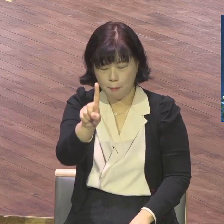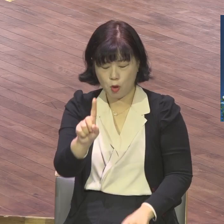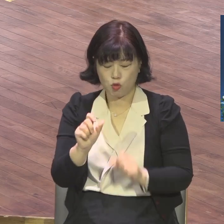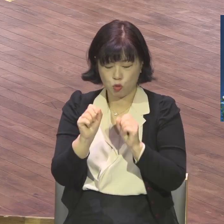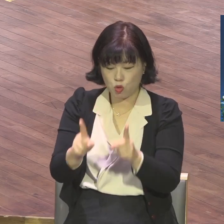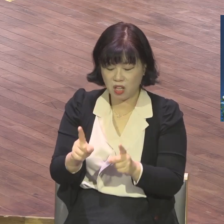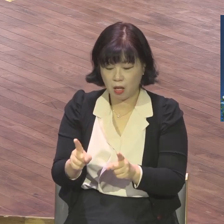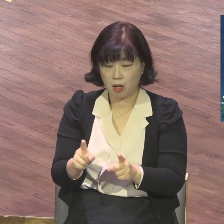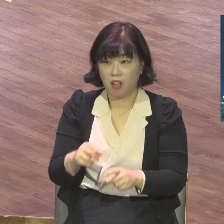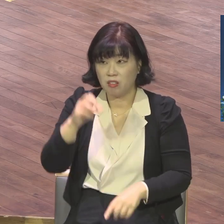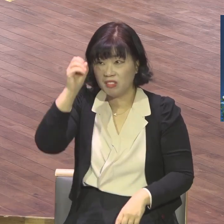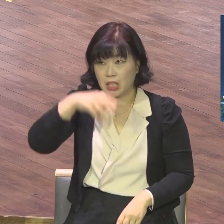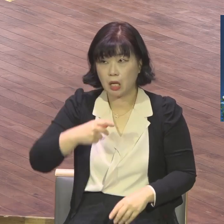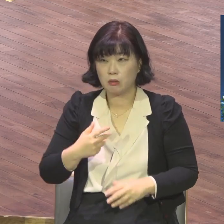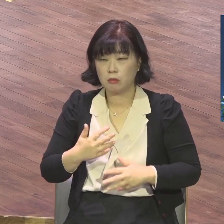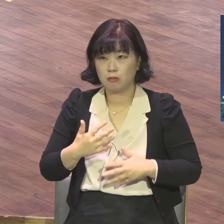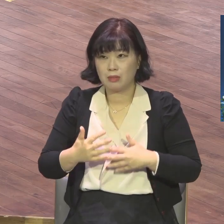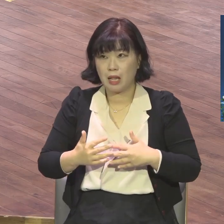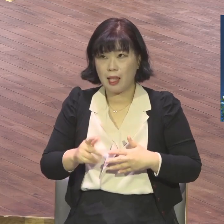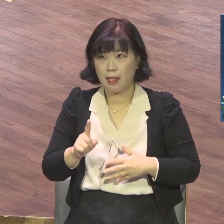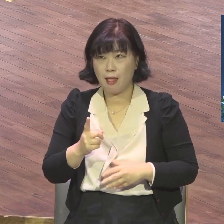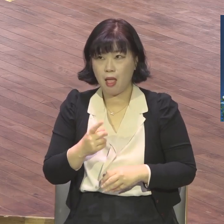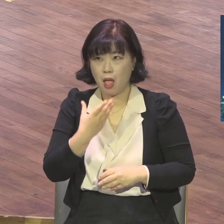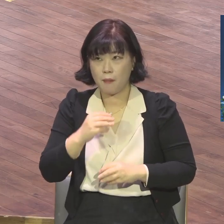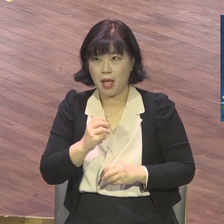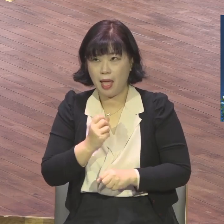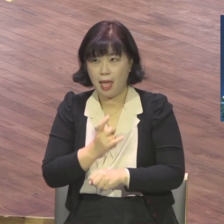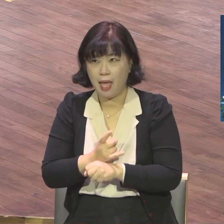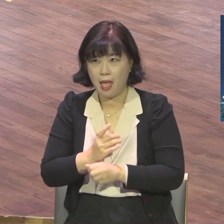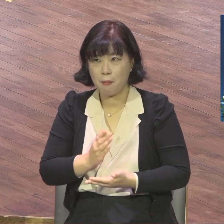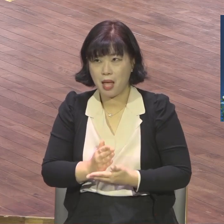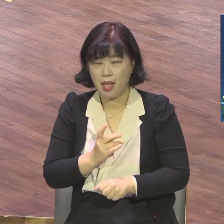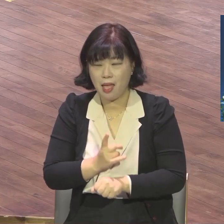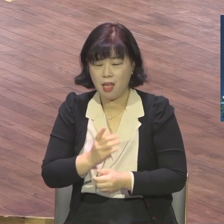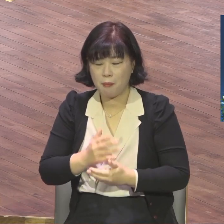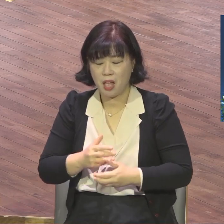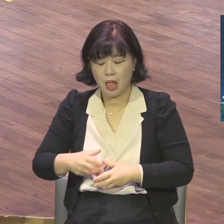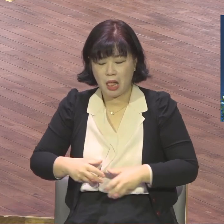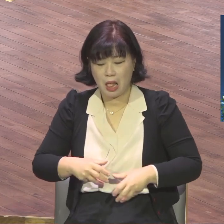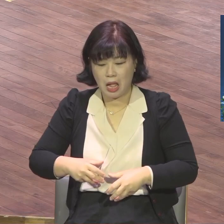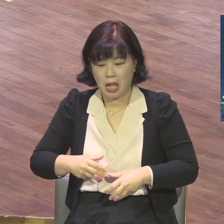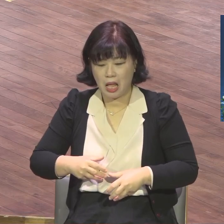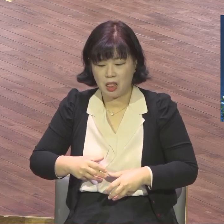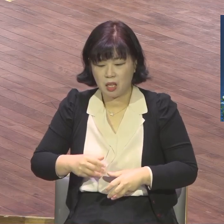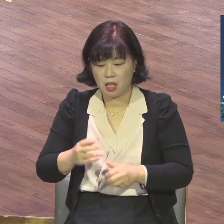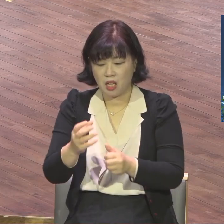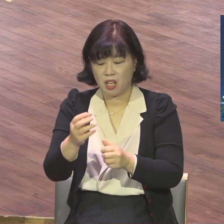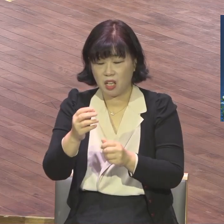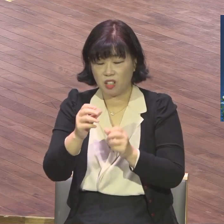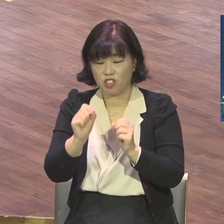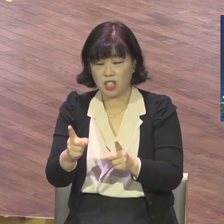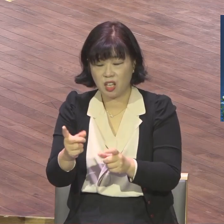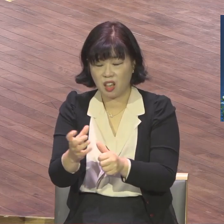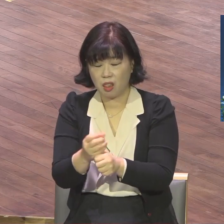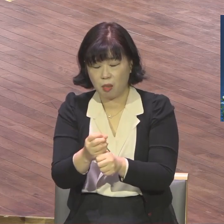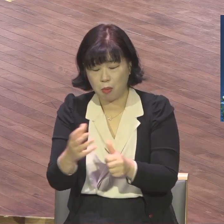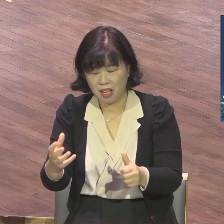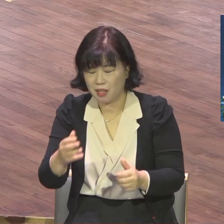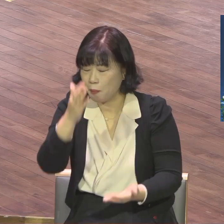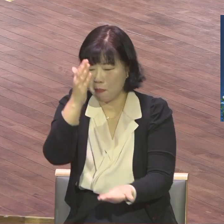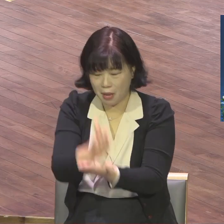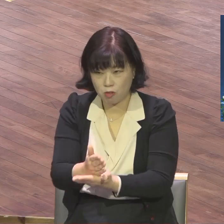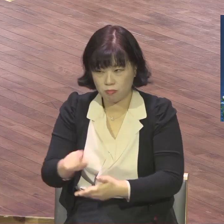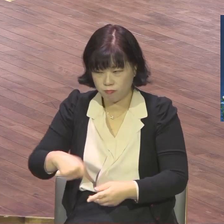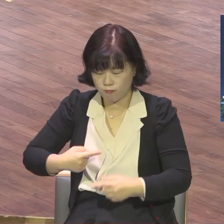이 바울이 그거였어요. 가는 곳마다 바울은 예수가 그리스도라고. 예수가 그리스도. 내가 시간 없어서 어쩔 수 없이